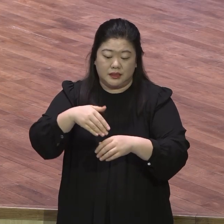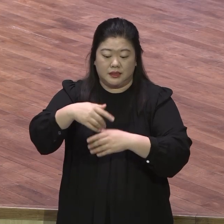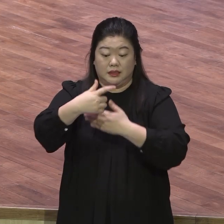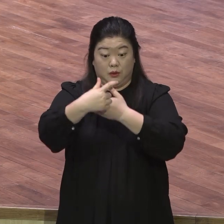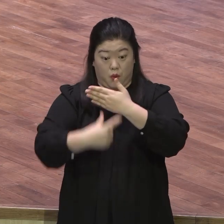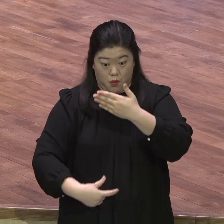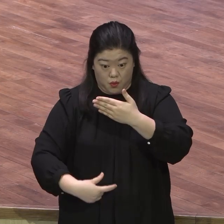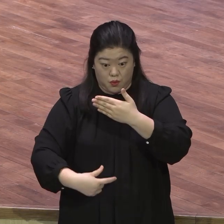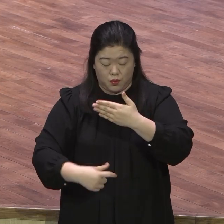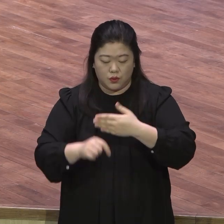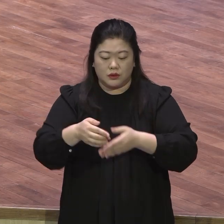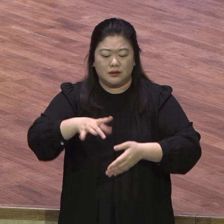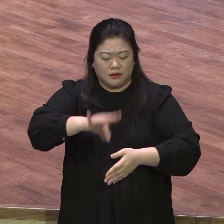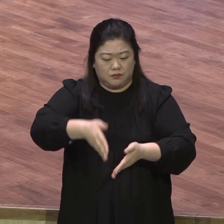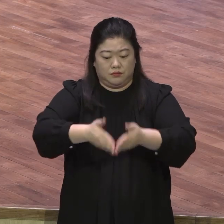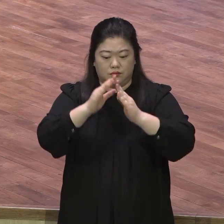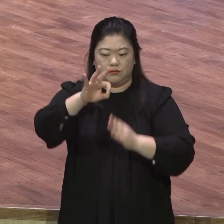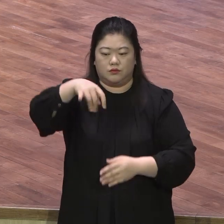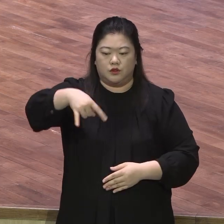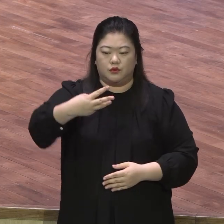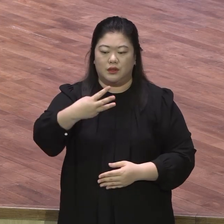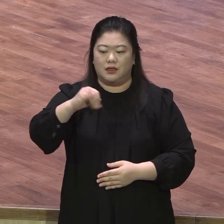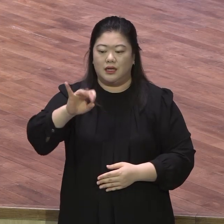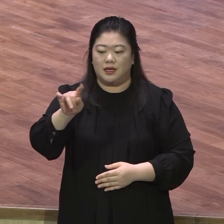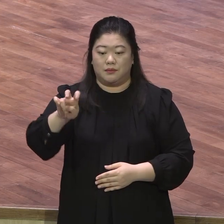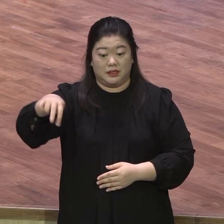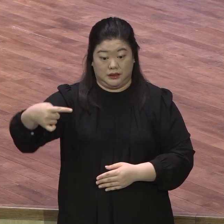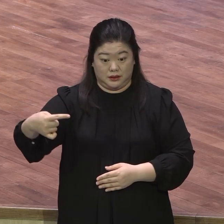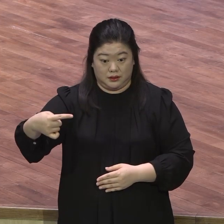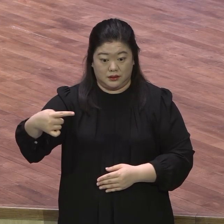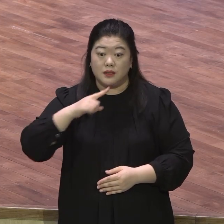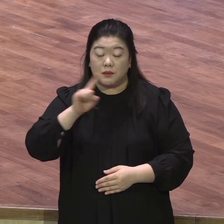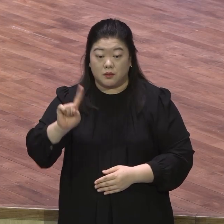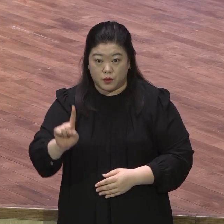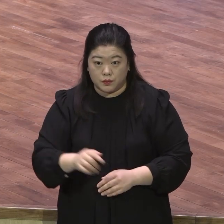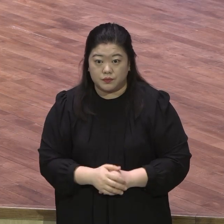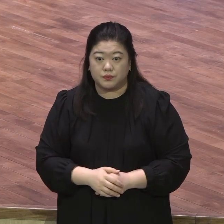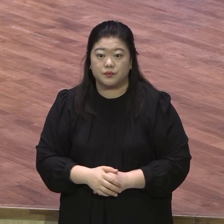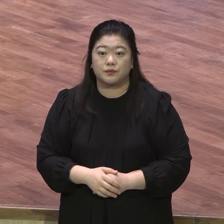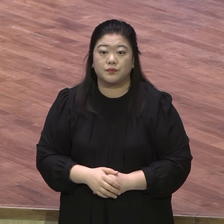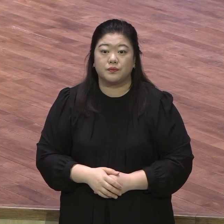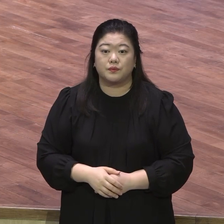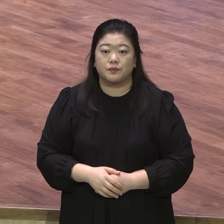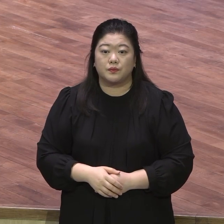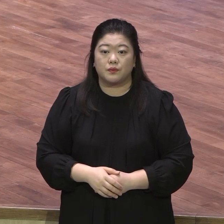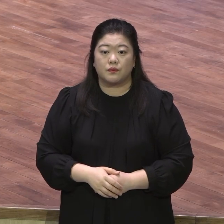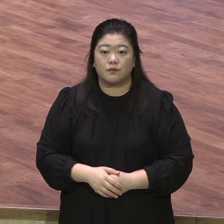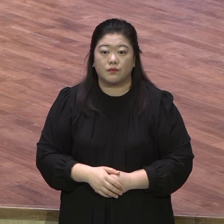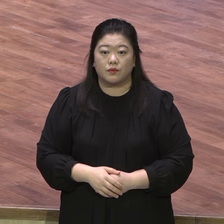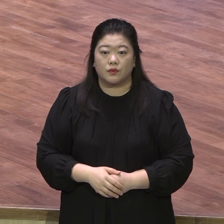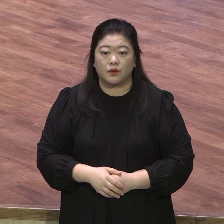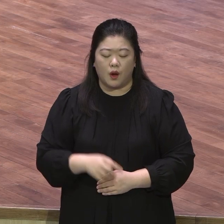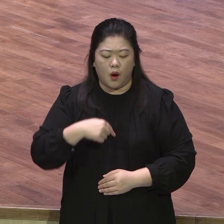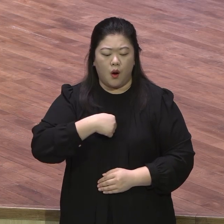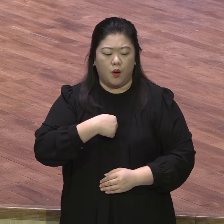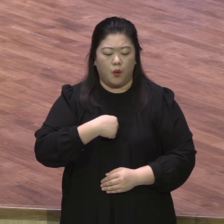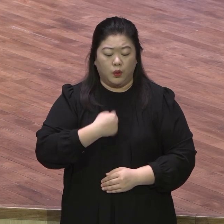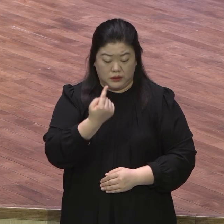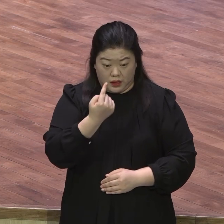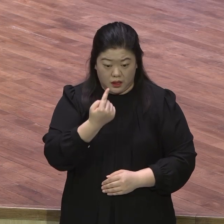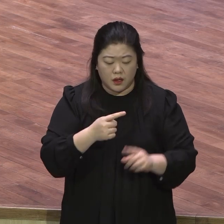성도 중에 가장 꼴볼견은 혼자 고독을 심는 것이다. 혼자 고독을 심는 자.